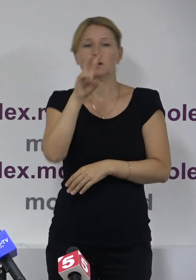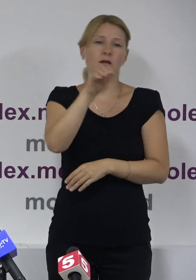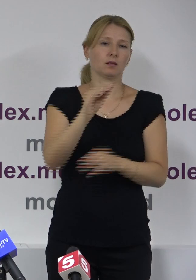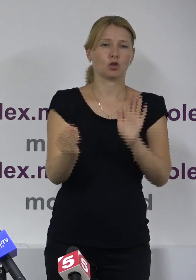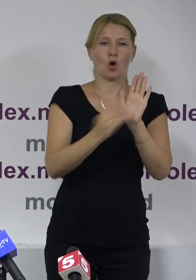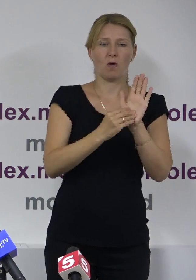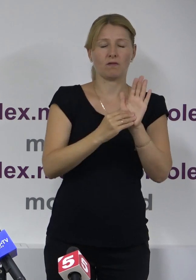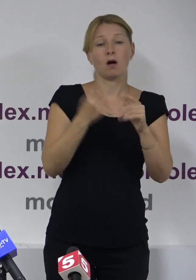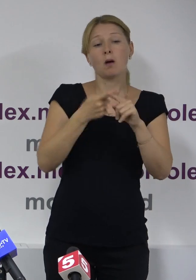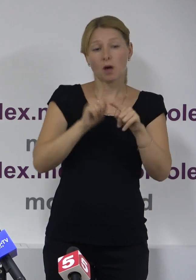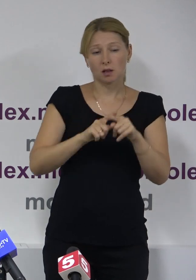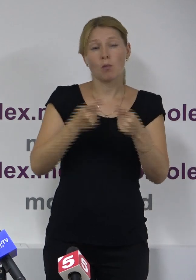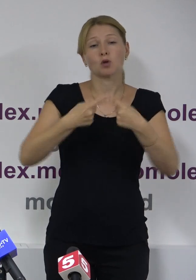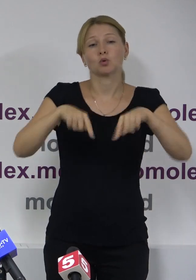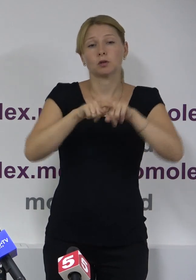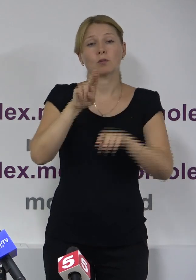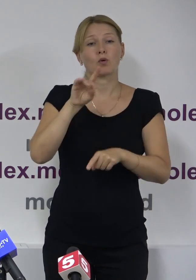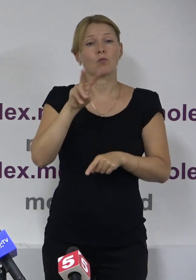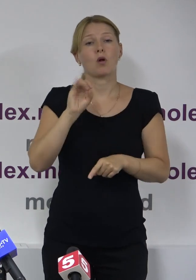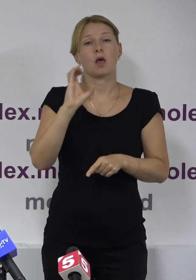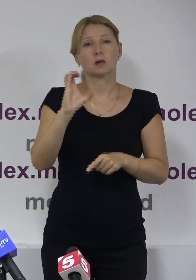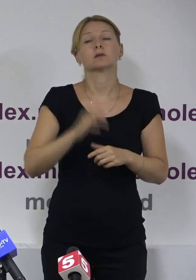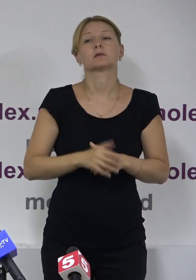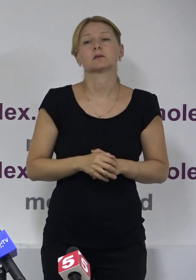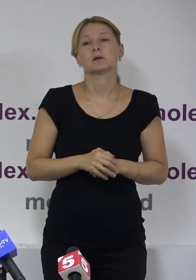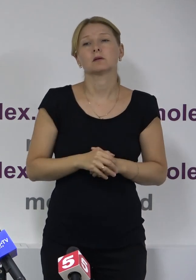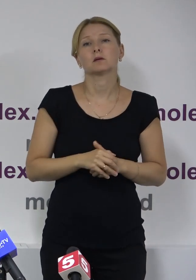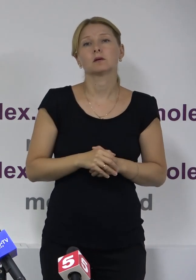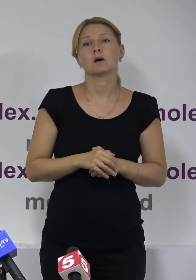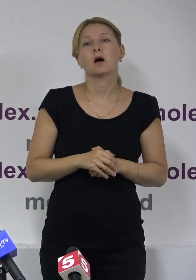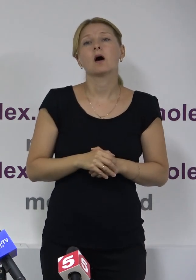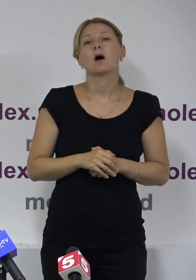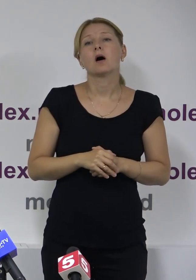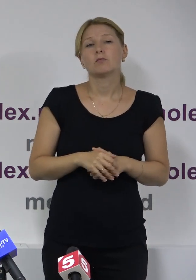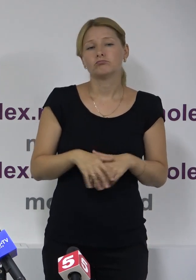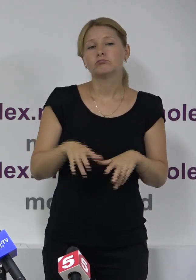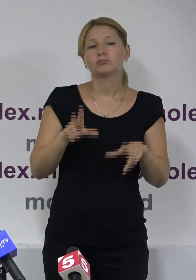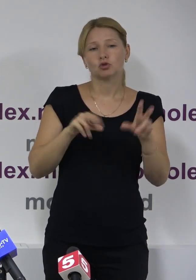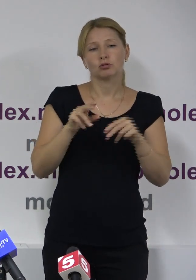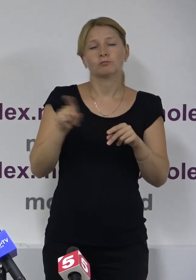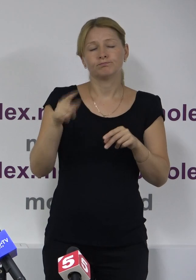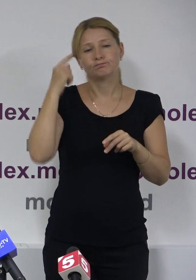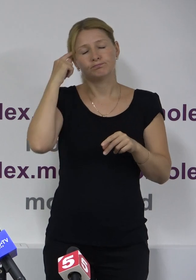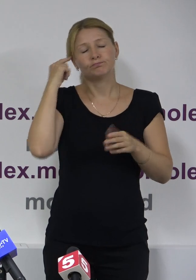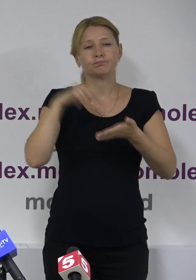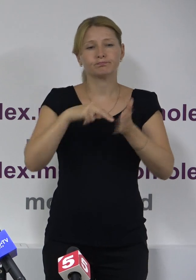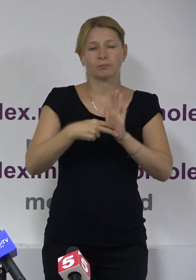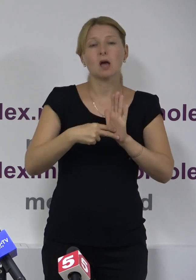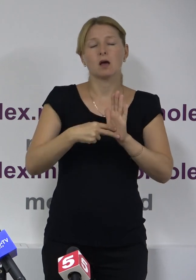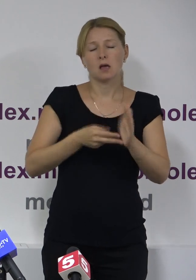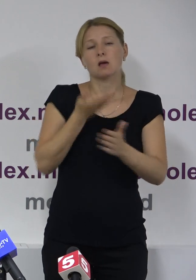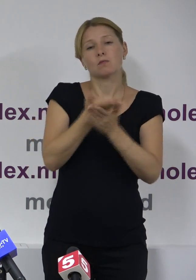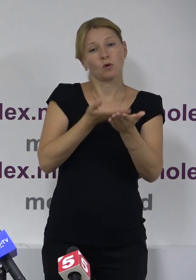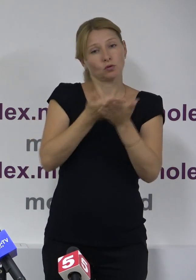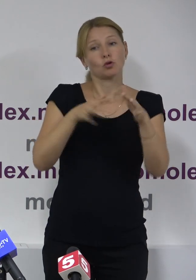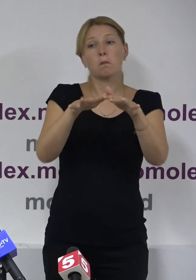Asociația Promolex a s-a sesizat, să spunem așa, și a recomandat